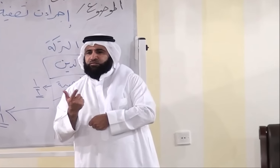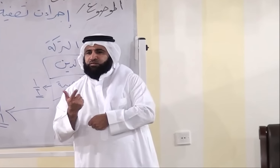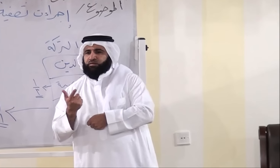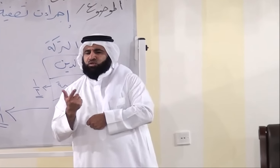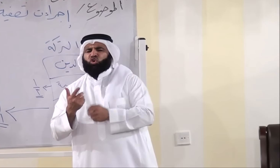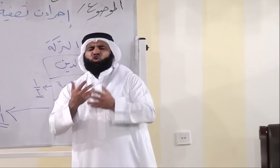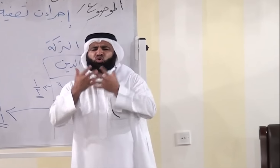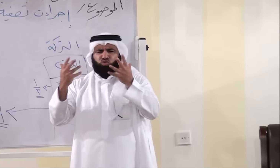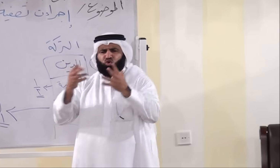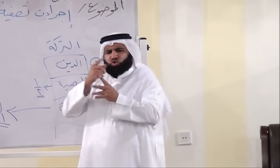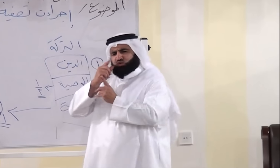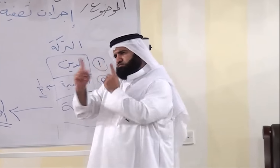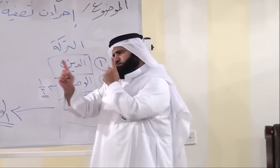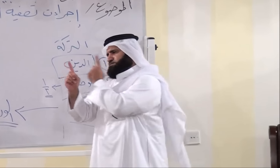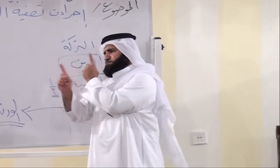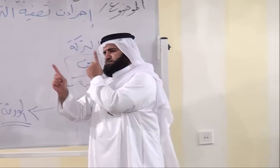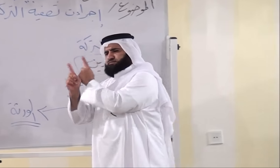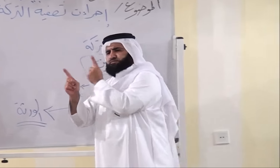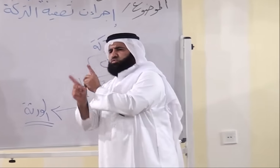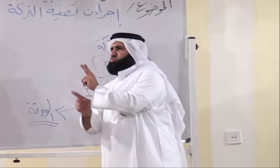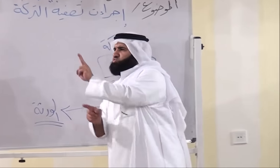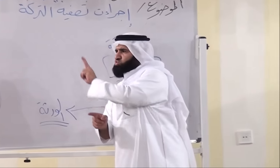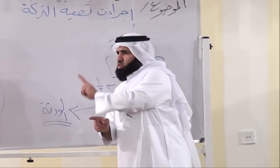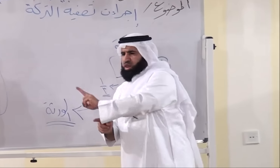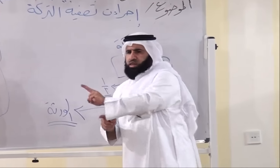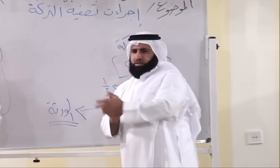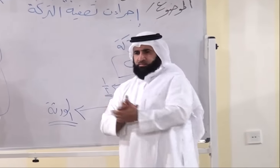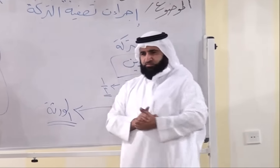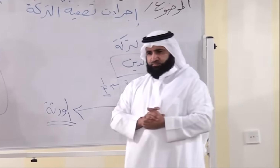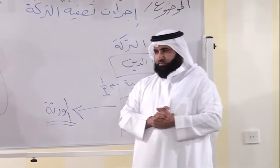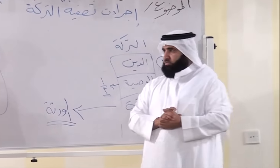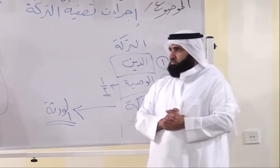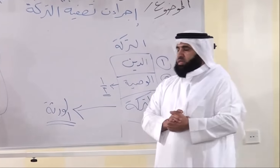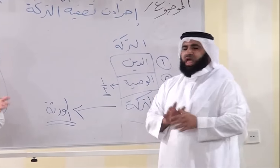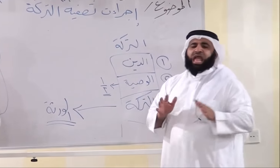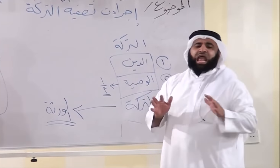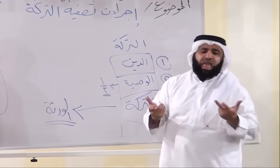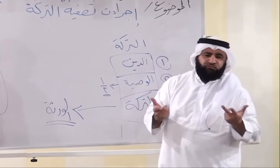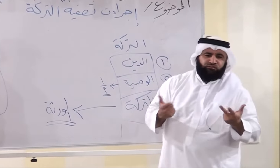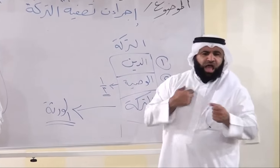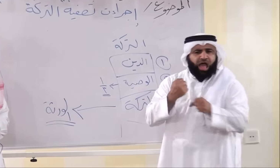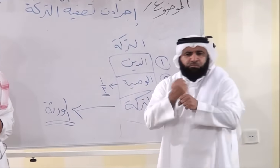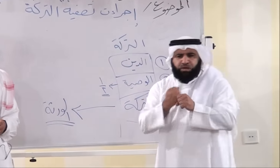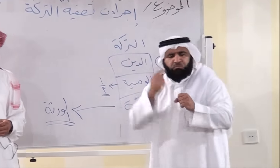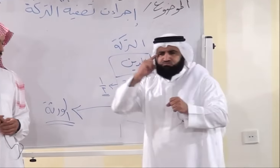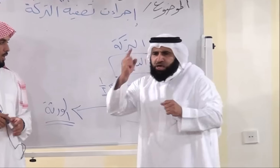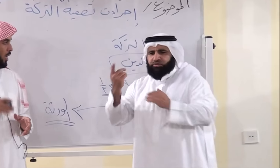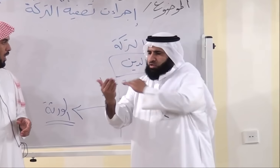عندنا كثير مثلا في المكتب، طيب انا امام هالموضوع هذا شو نسوي في هالموضوع هذا؟